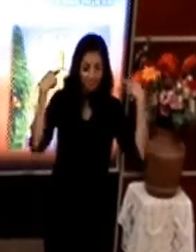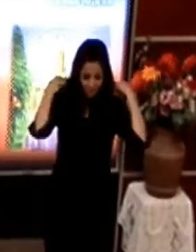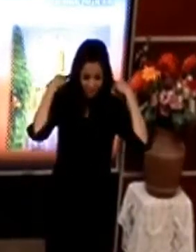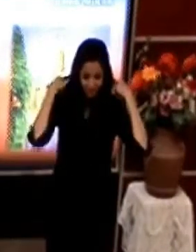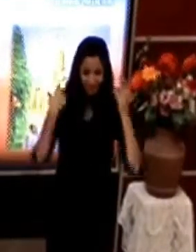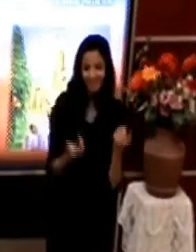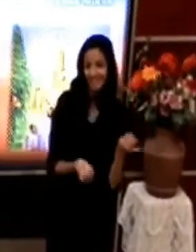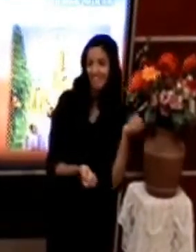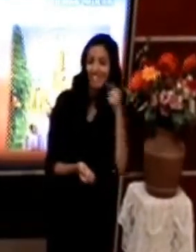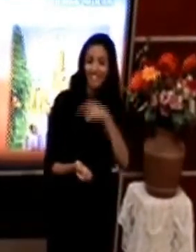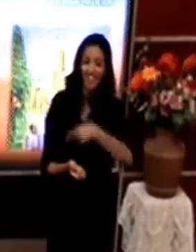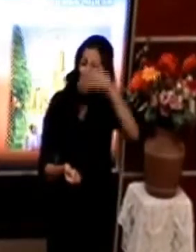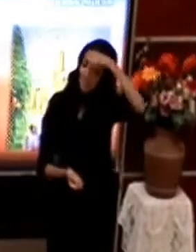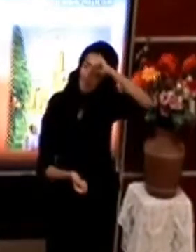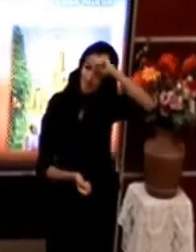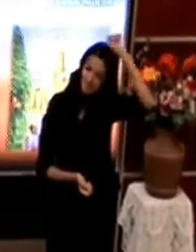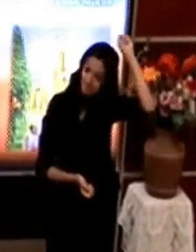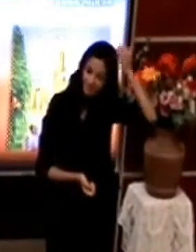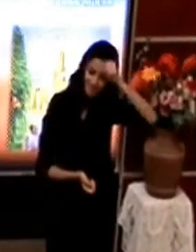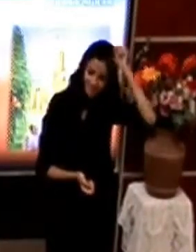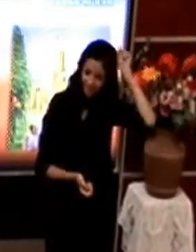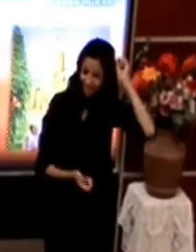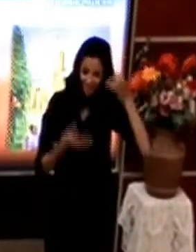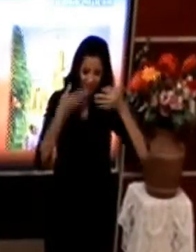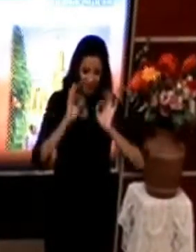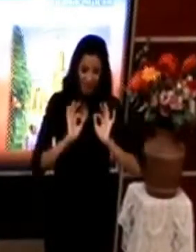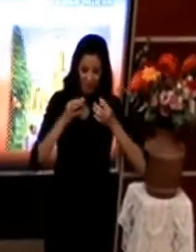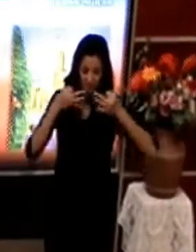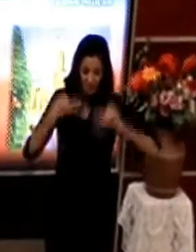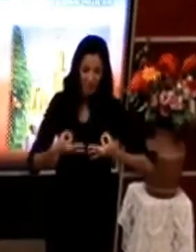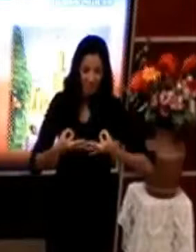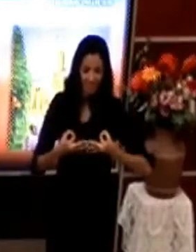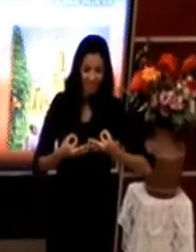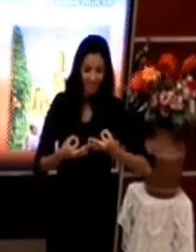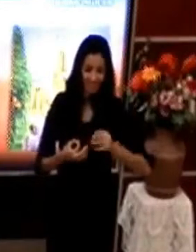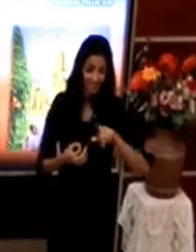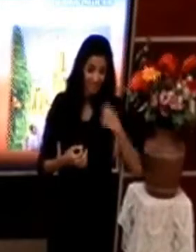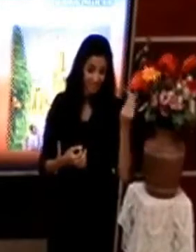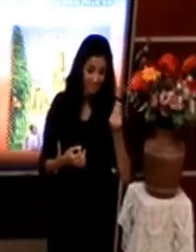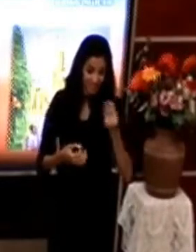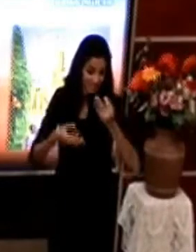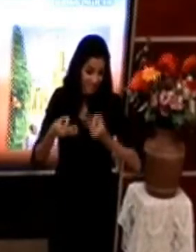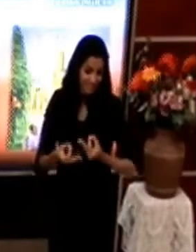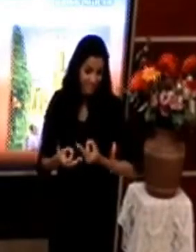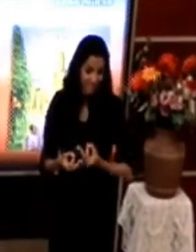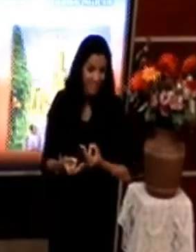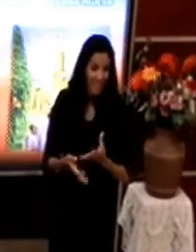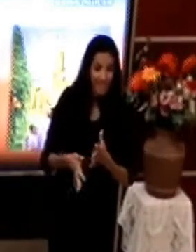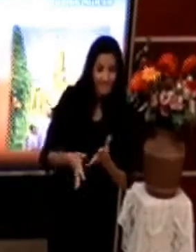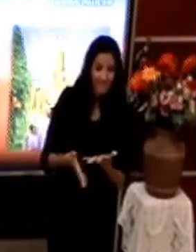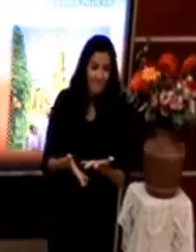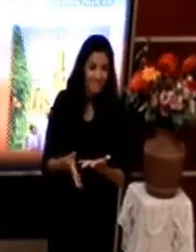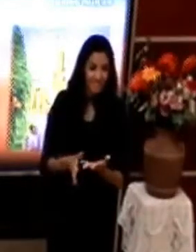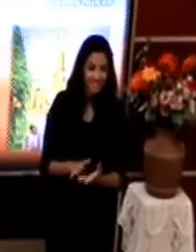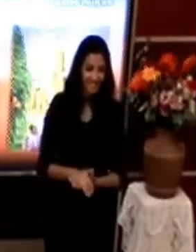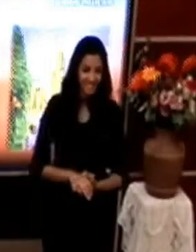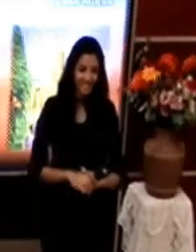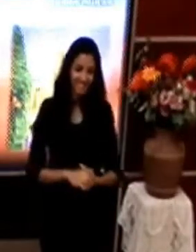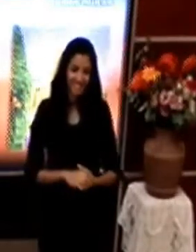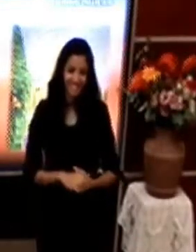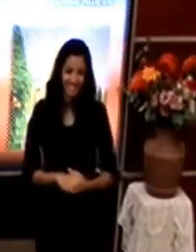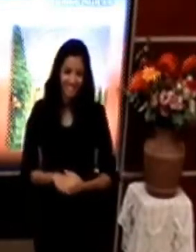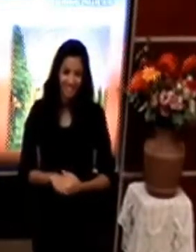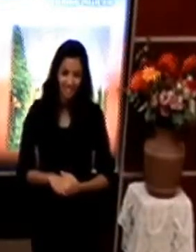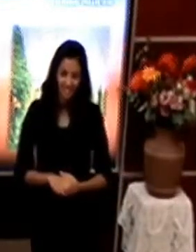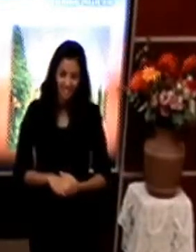otro día caí pelado, caí a la iglesia. Entonces, a veces son pequeñas cosas, si bien digamos en el